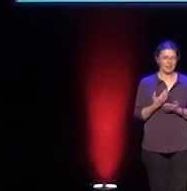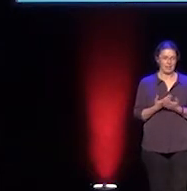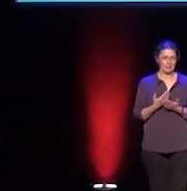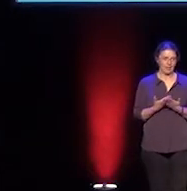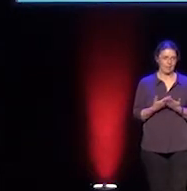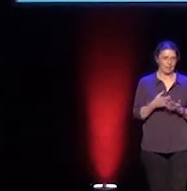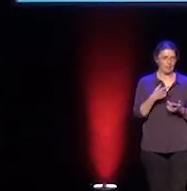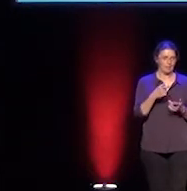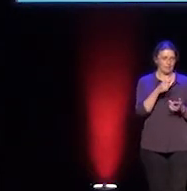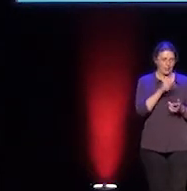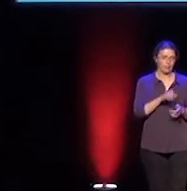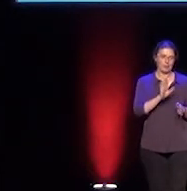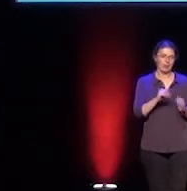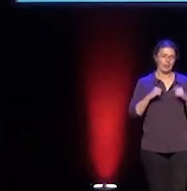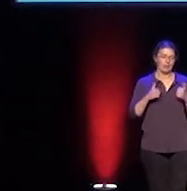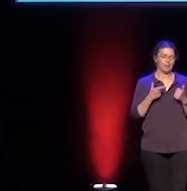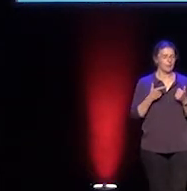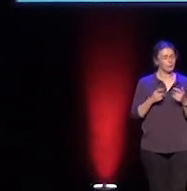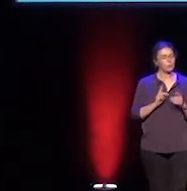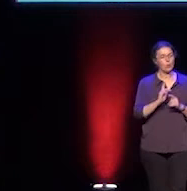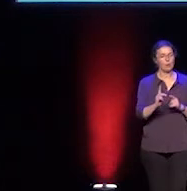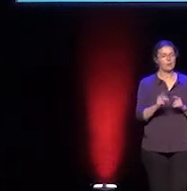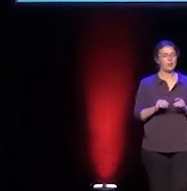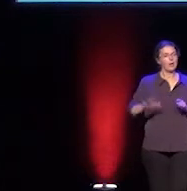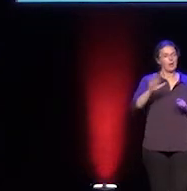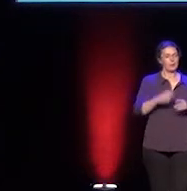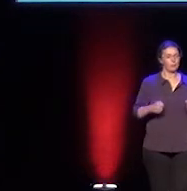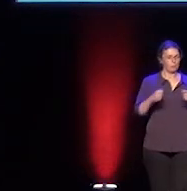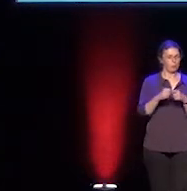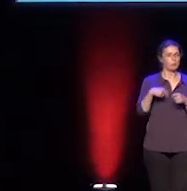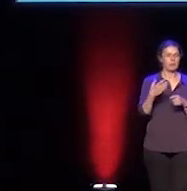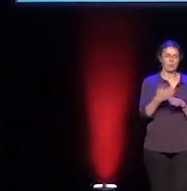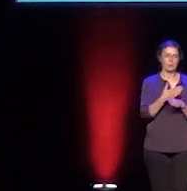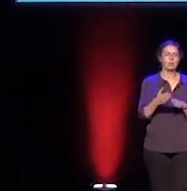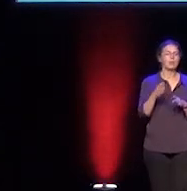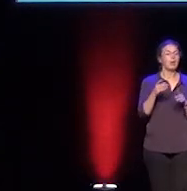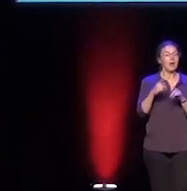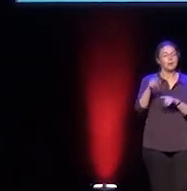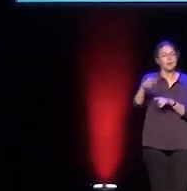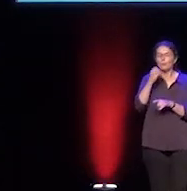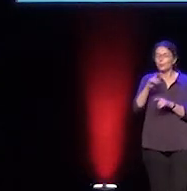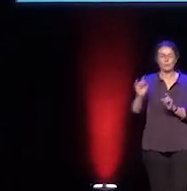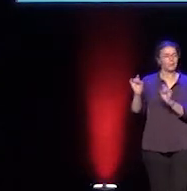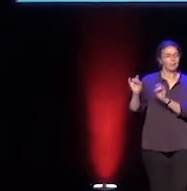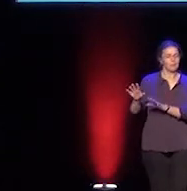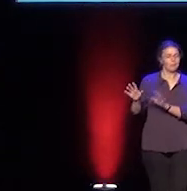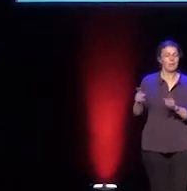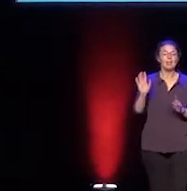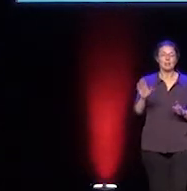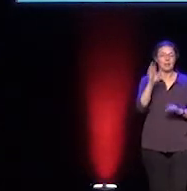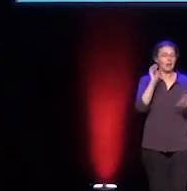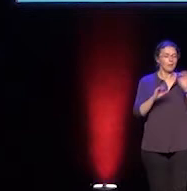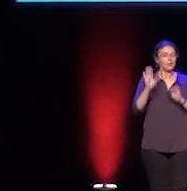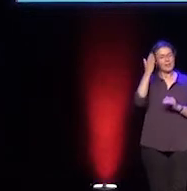dieser persönlichen Erlebnisse zum Reichsbund gekommen und hat sich entschieden, auch andere nicht allein zu lassen und seine Erfahrungen und